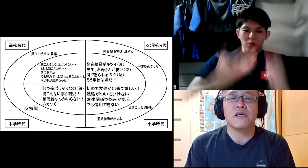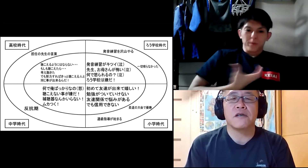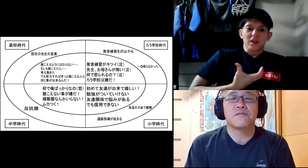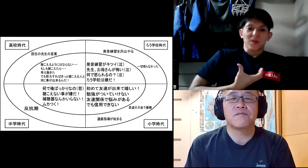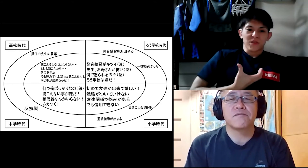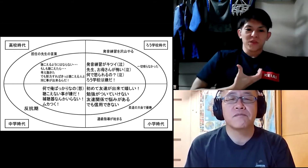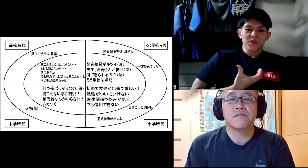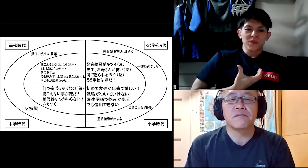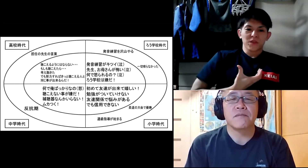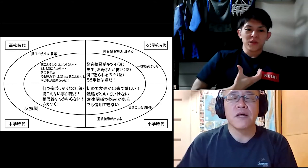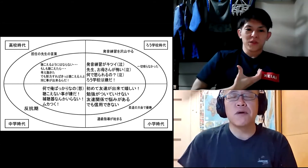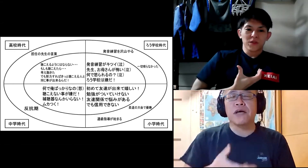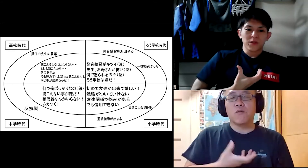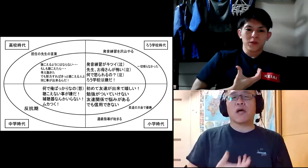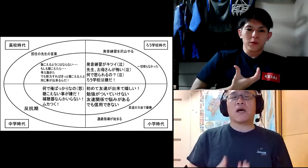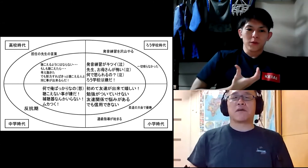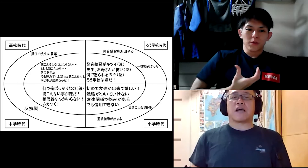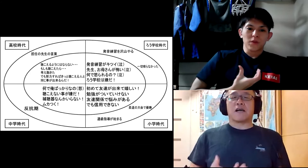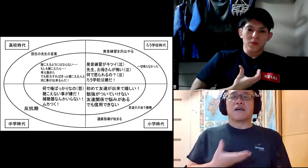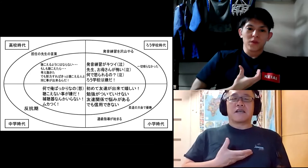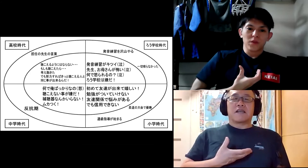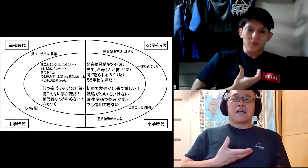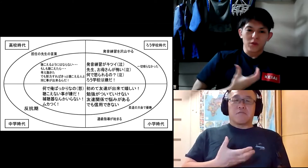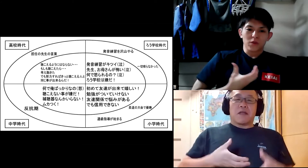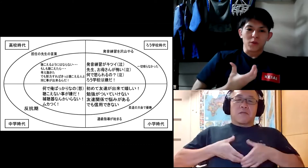時に、メダルをもらいました。